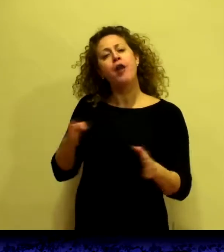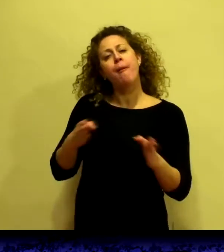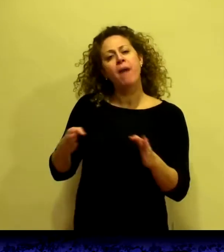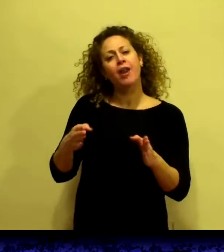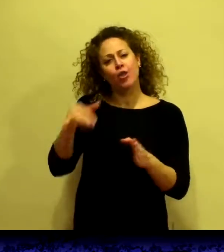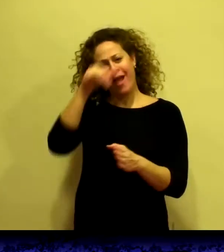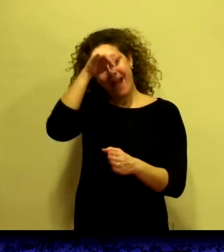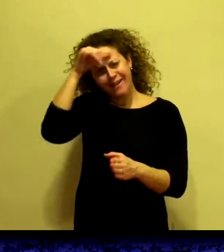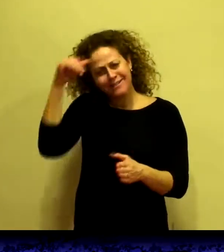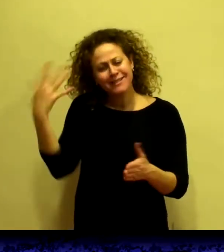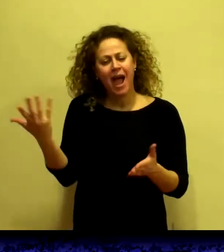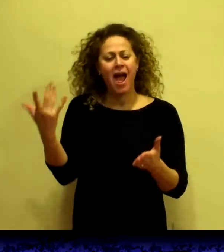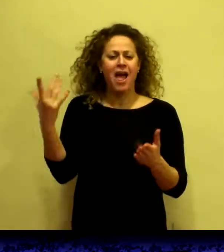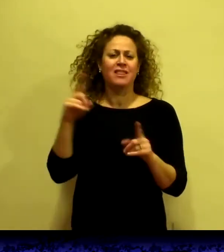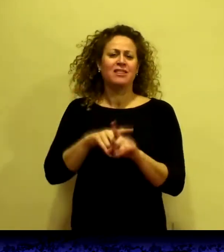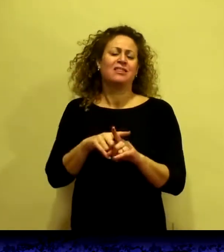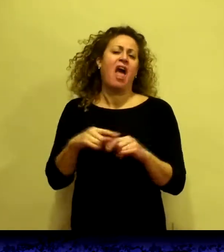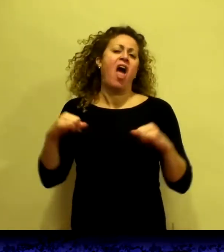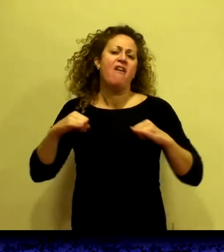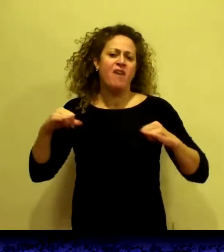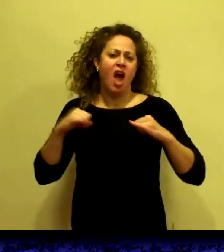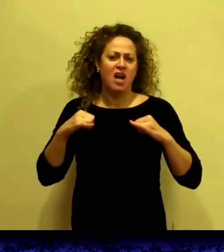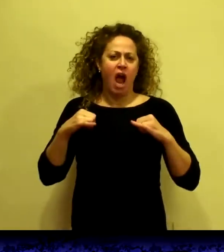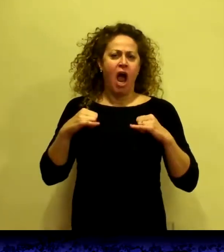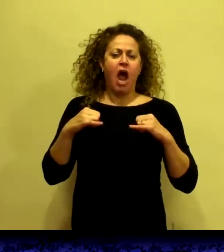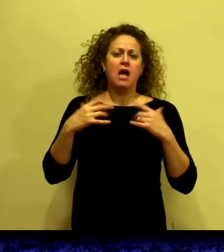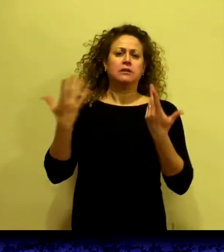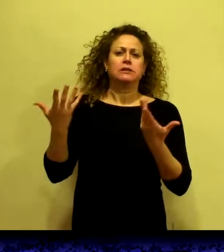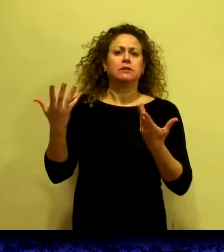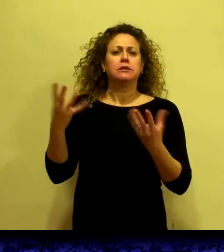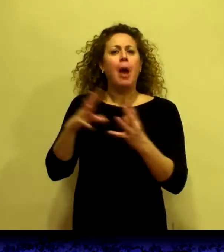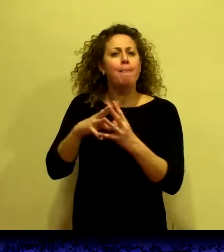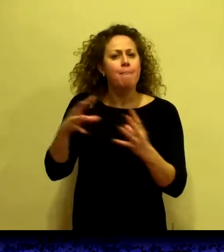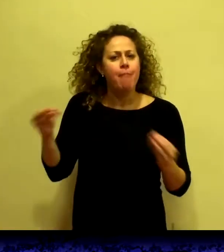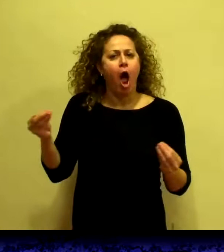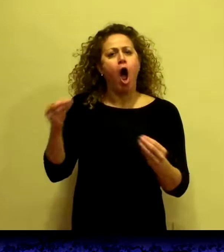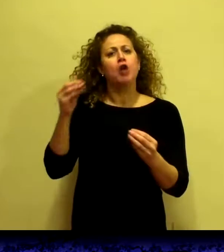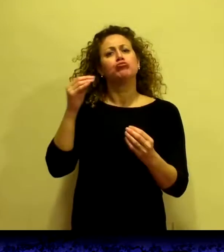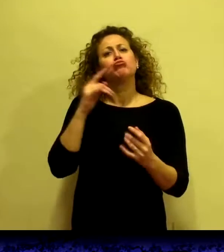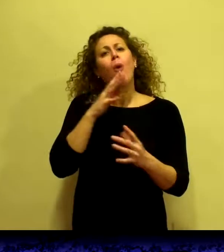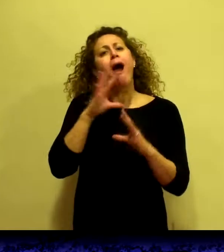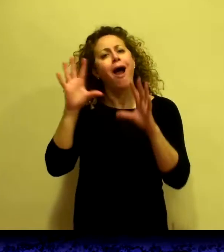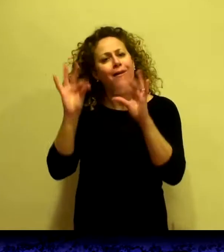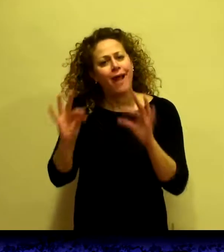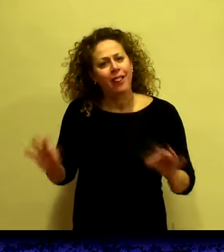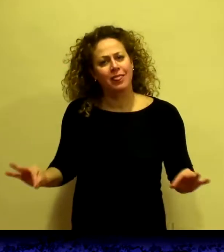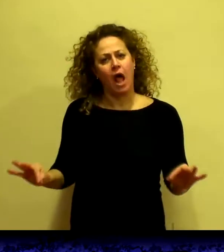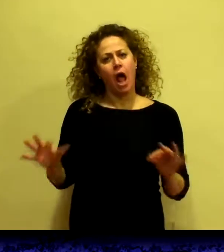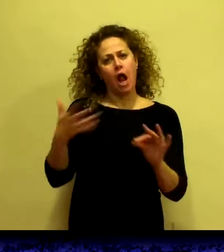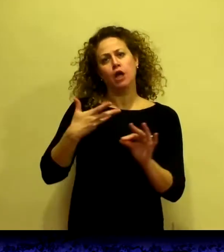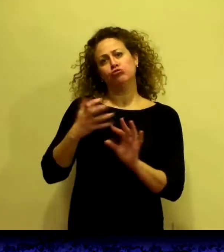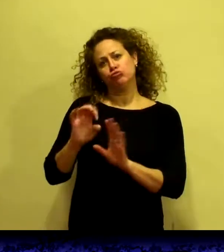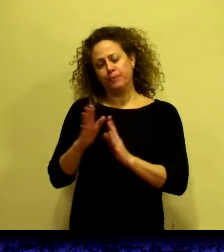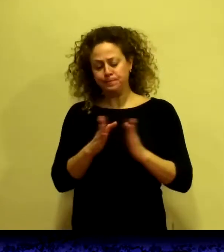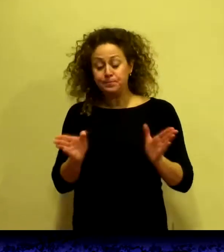vacanze di Natale, di Pasqua. Esatto. Di Pasqua, che sta vicino. Infatti. Allora,